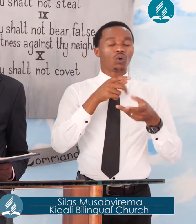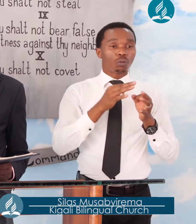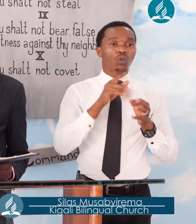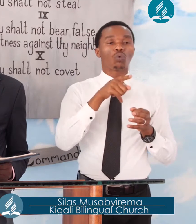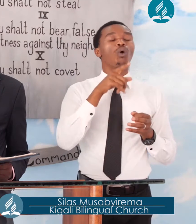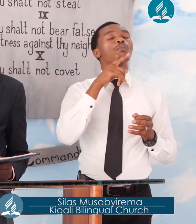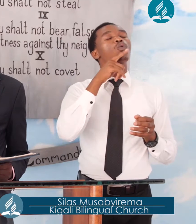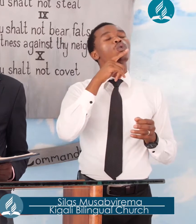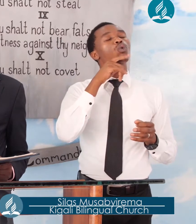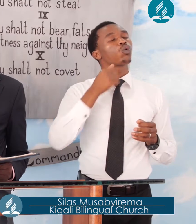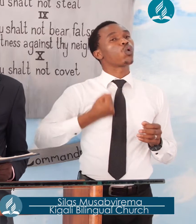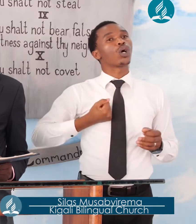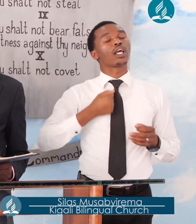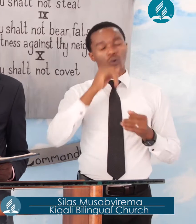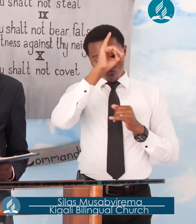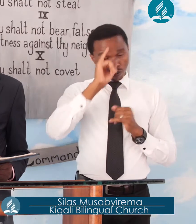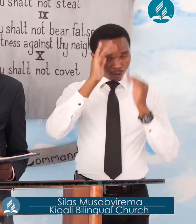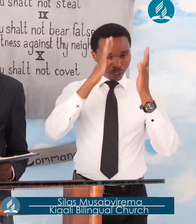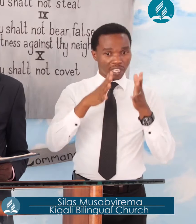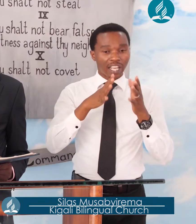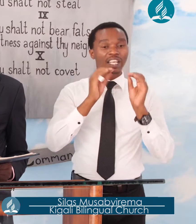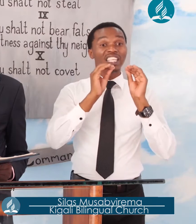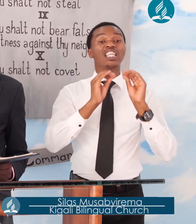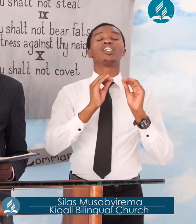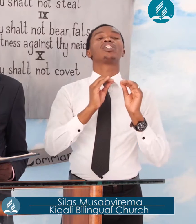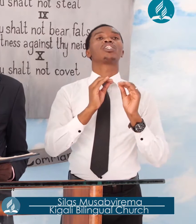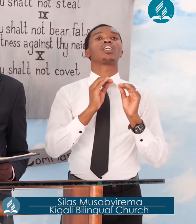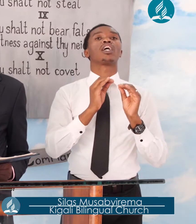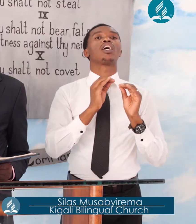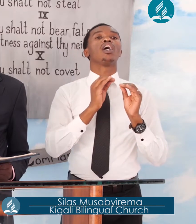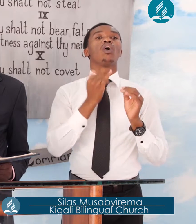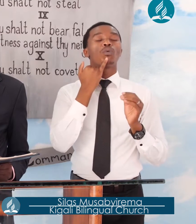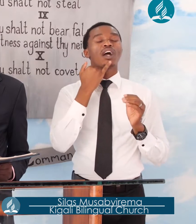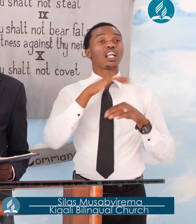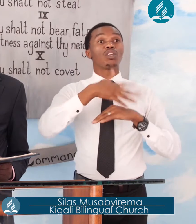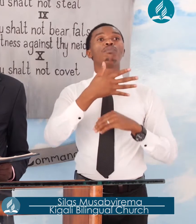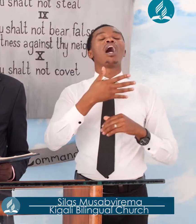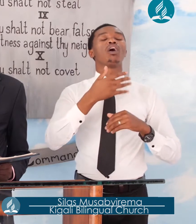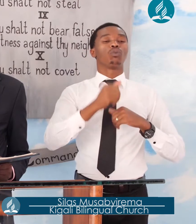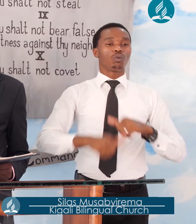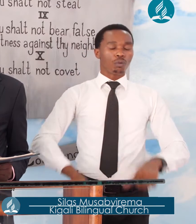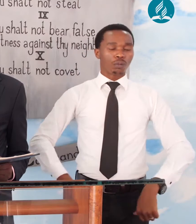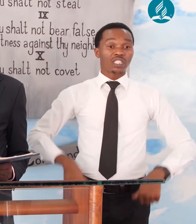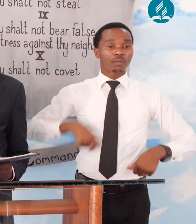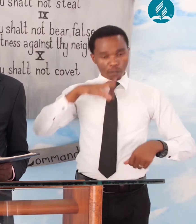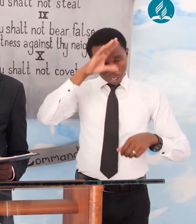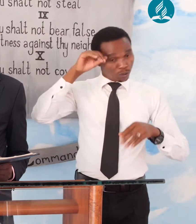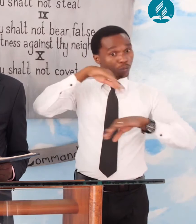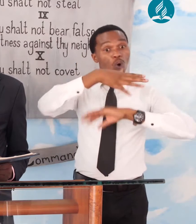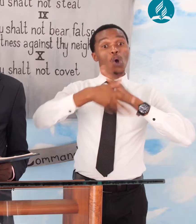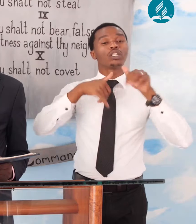an exile and a slave. The whole future life of Moses, the great